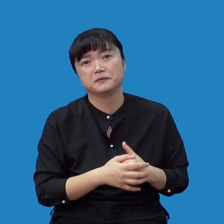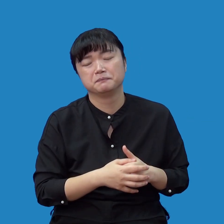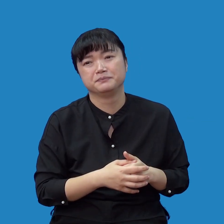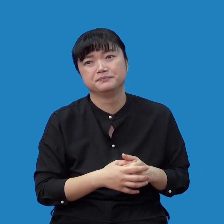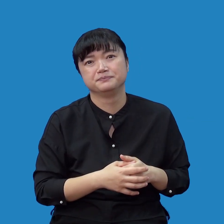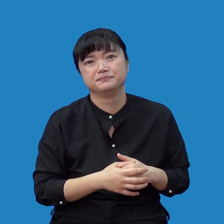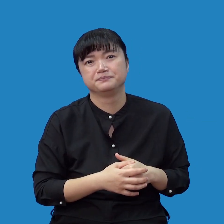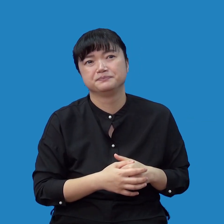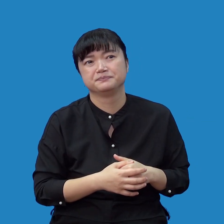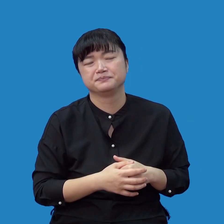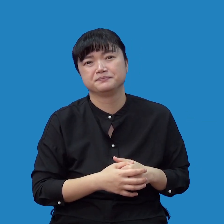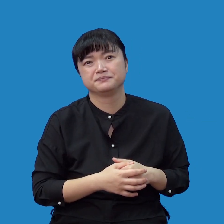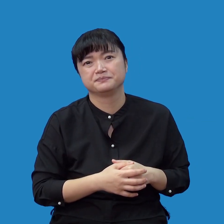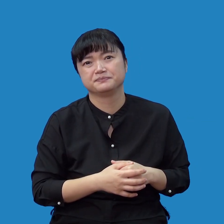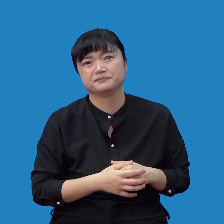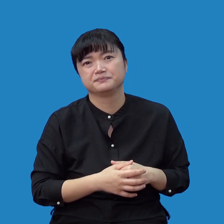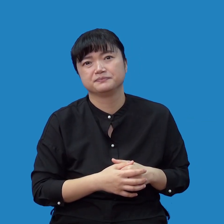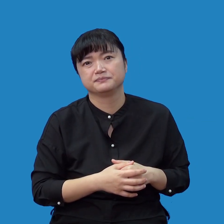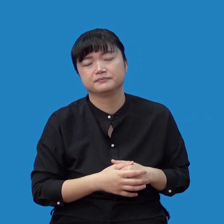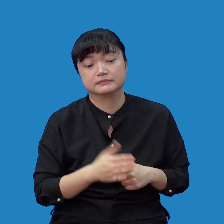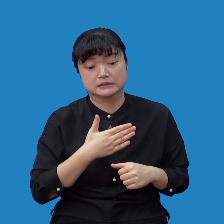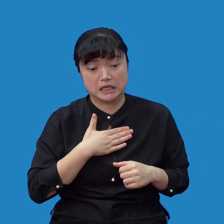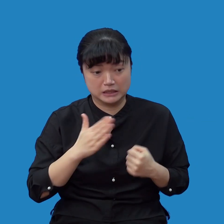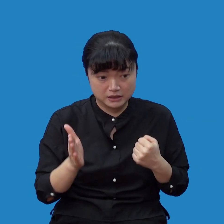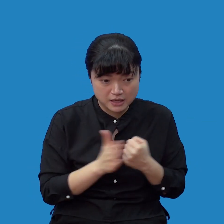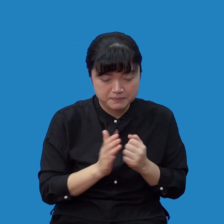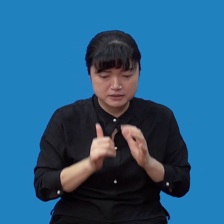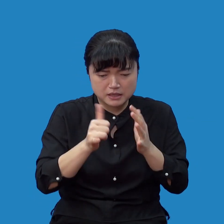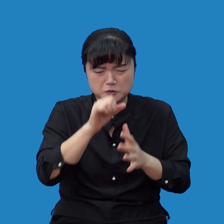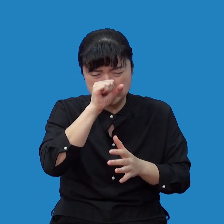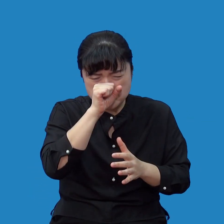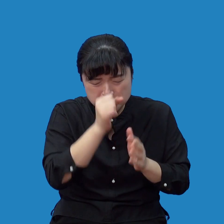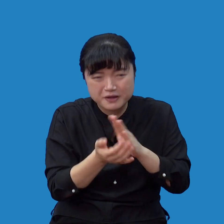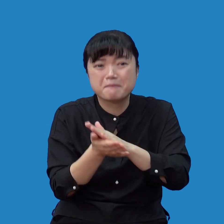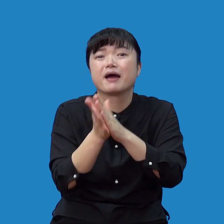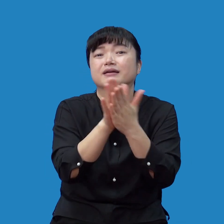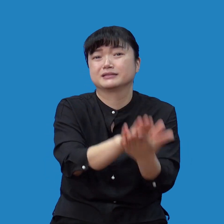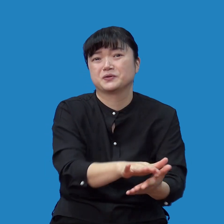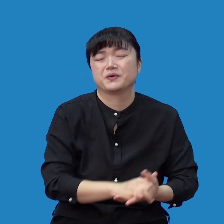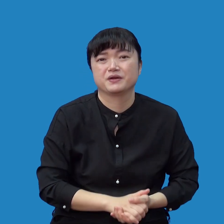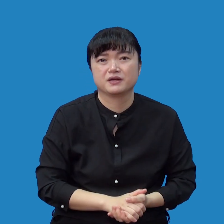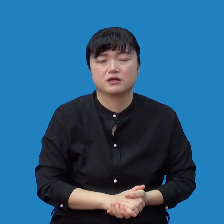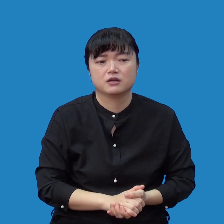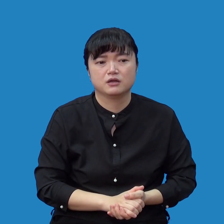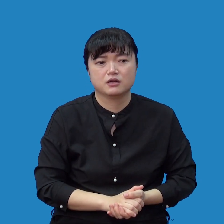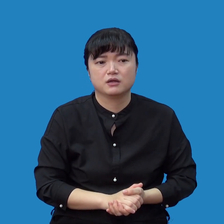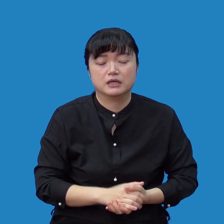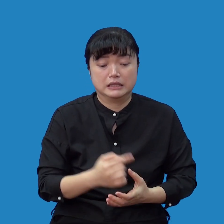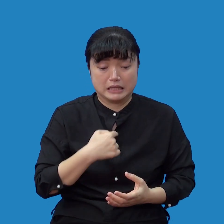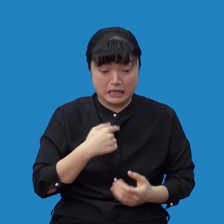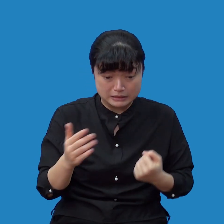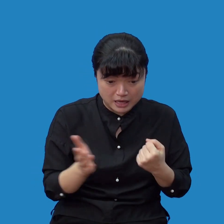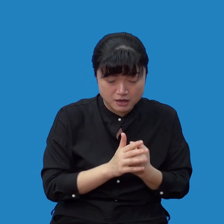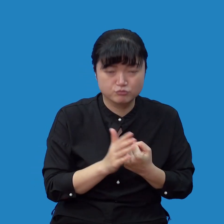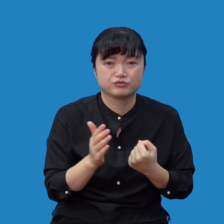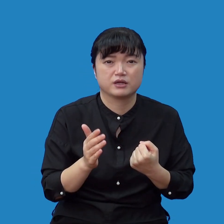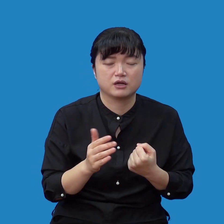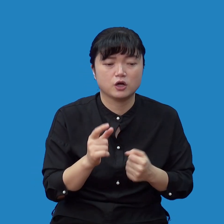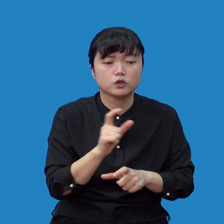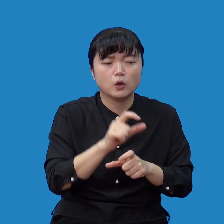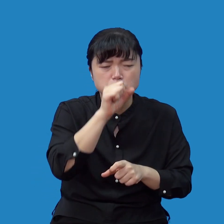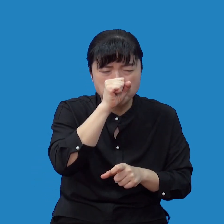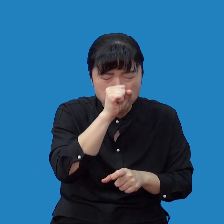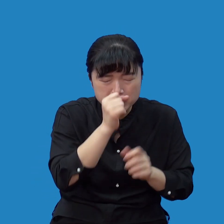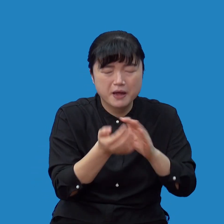아닙니다. 나로 인해서 세상이 더 좋아지는 겁니다. 누군가가 나로 인해서 더 나은 인생을 살게